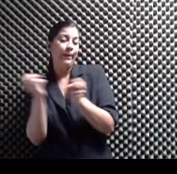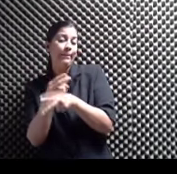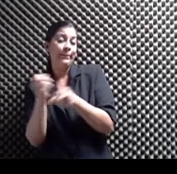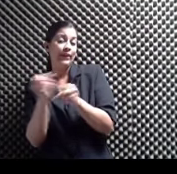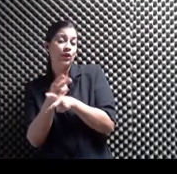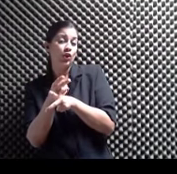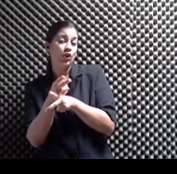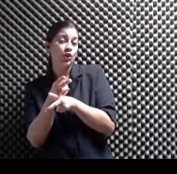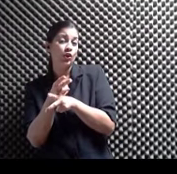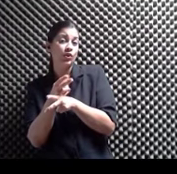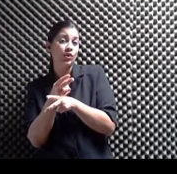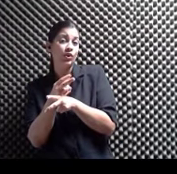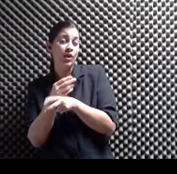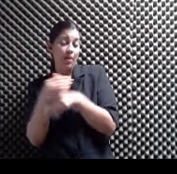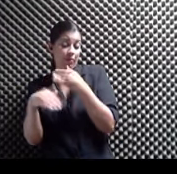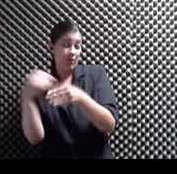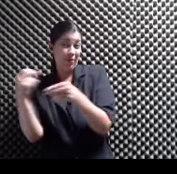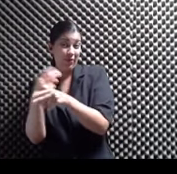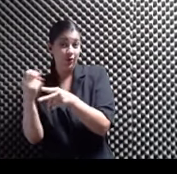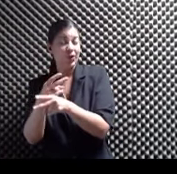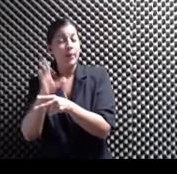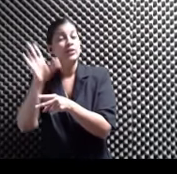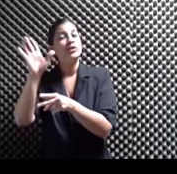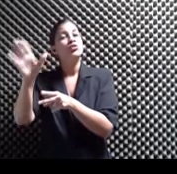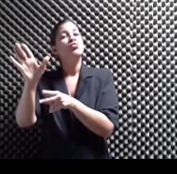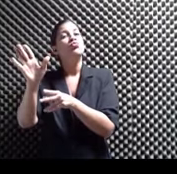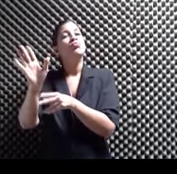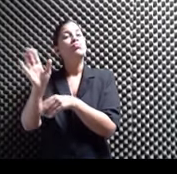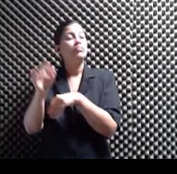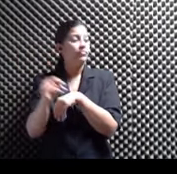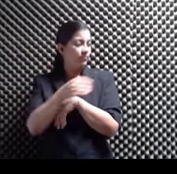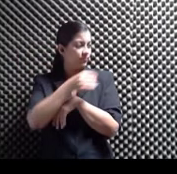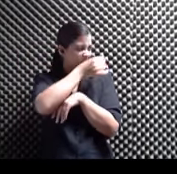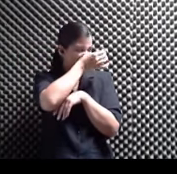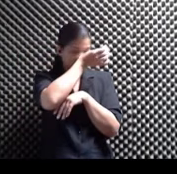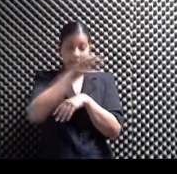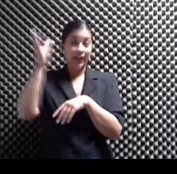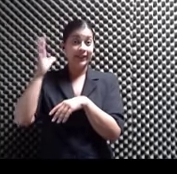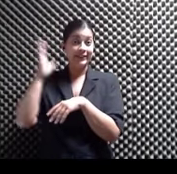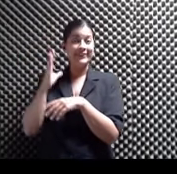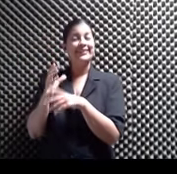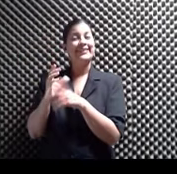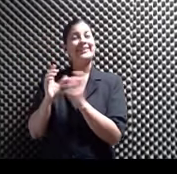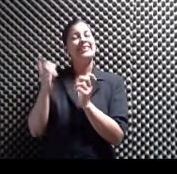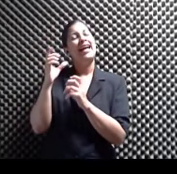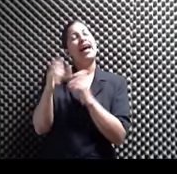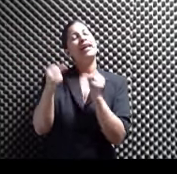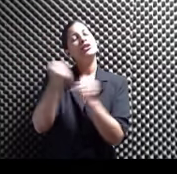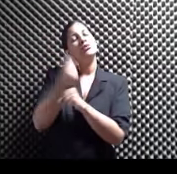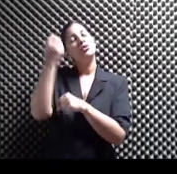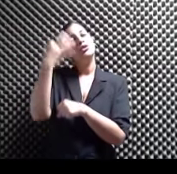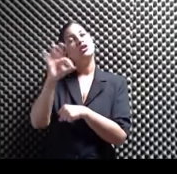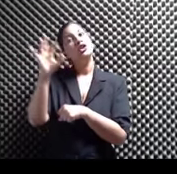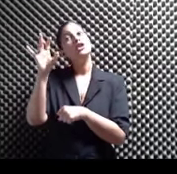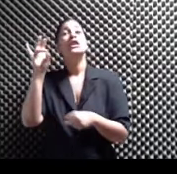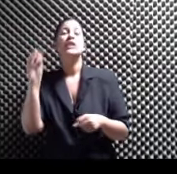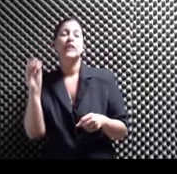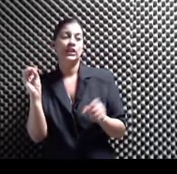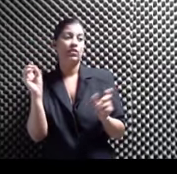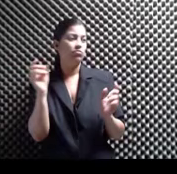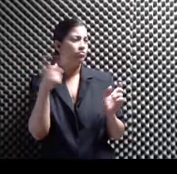hizo muchísimo, no solo por sus columnas, pero en la década del 70, ustedes no se acuerdan, claro, pero en la década del